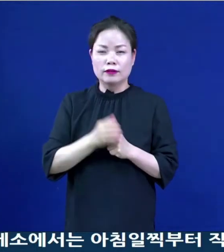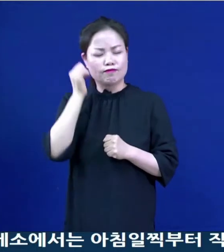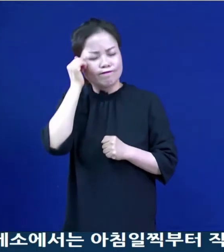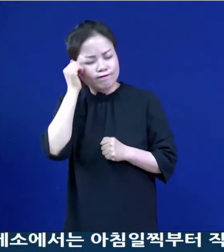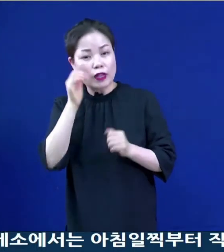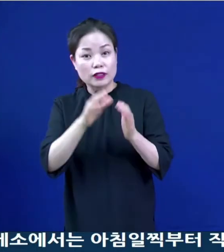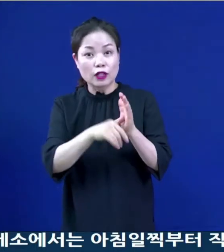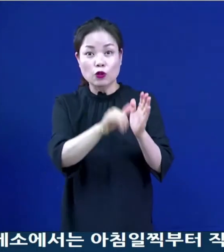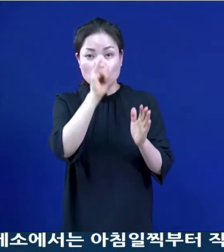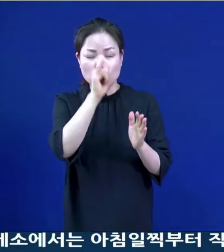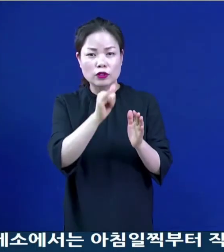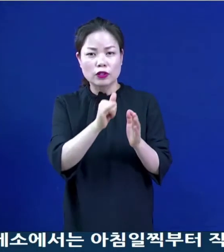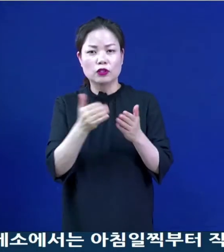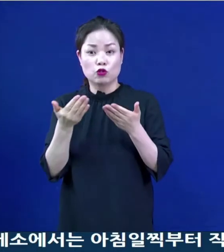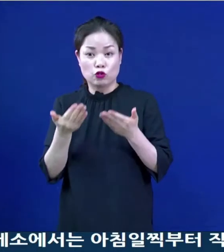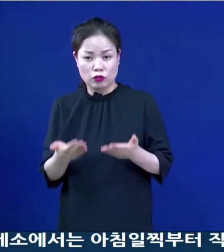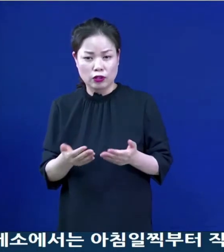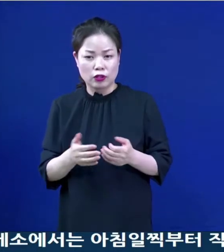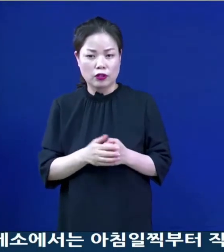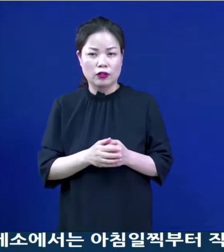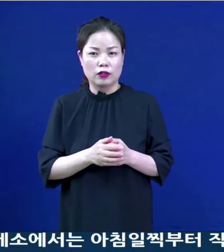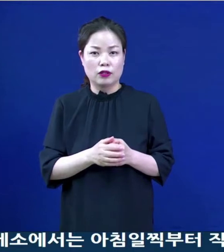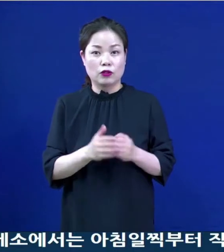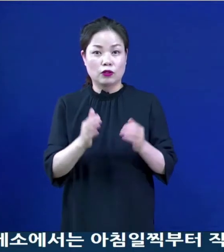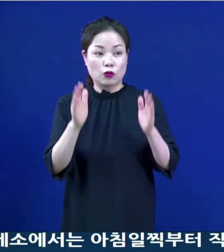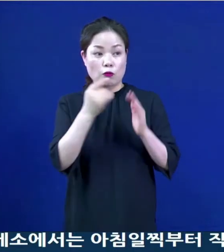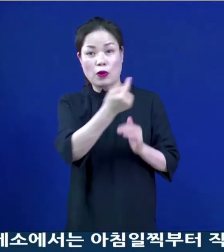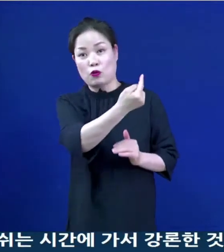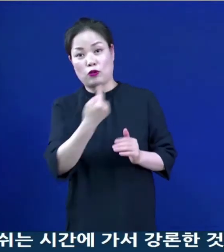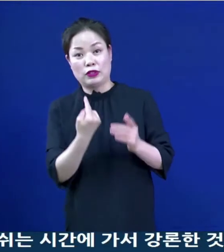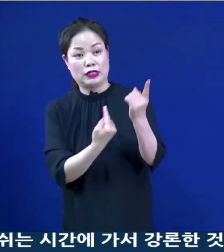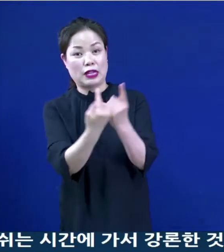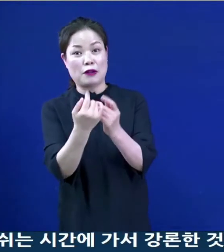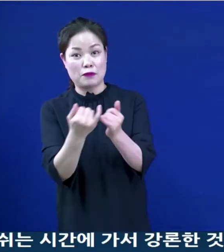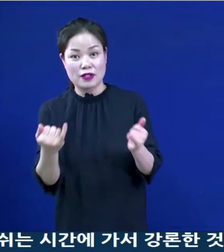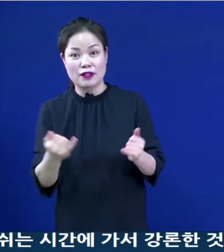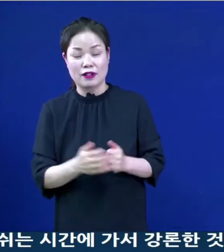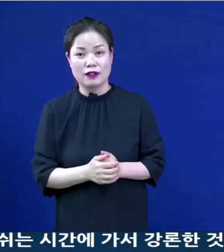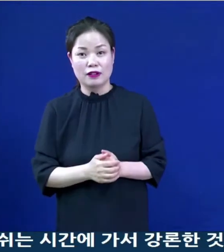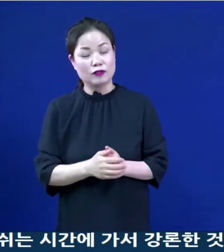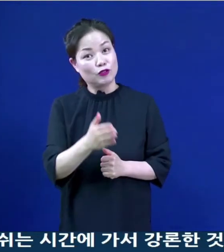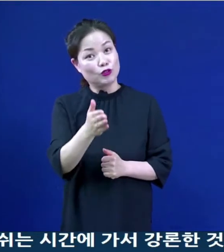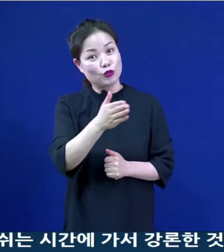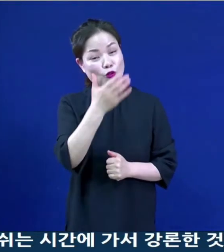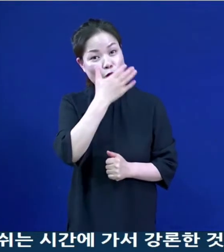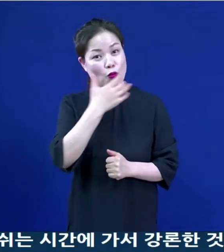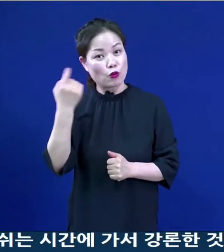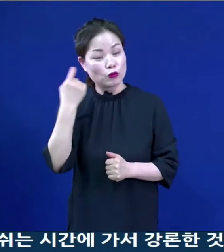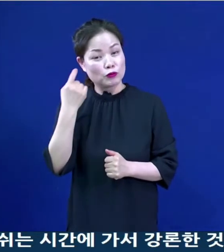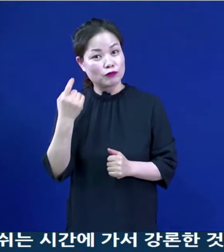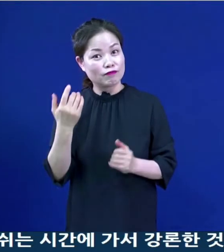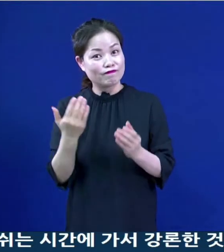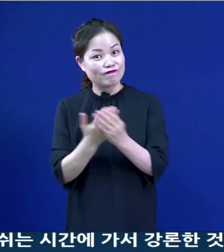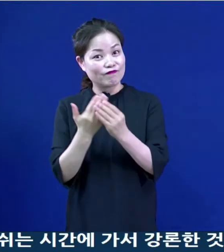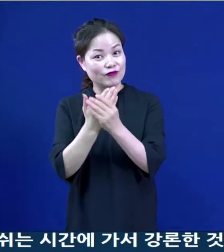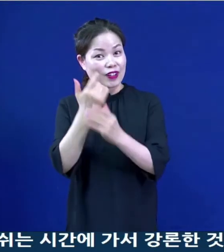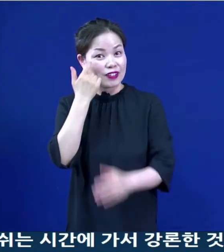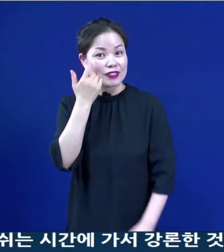그 시간을 이렇게 희생하면서 공부하러 온 겁니다. 여러분 이 정도 되면 복음이 부흥 안